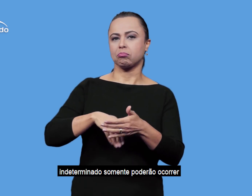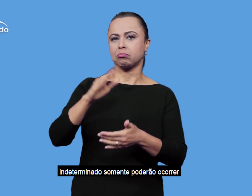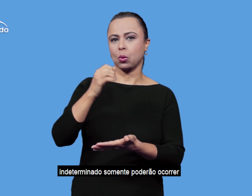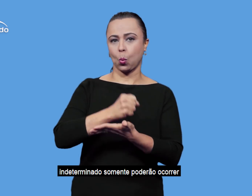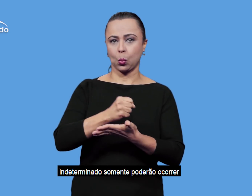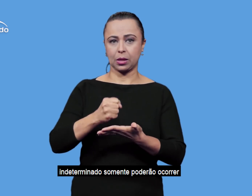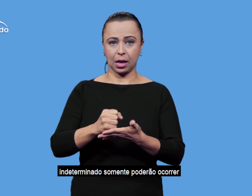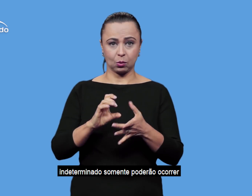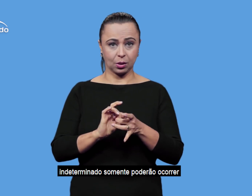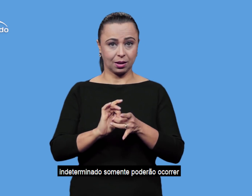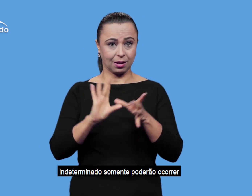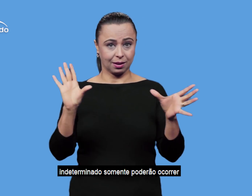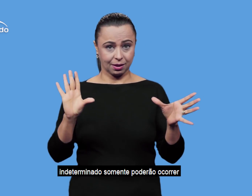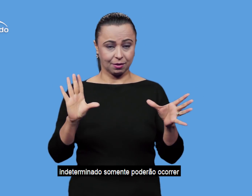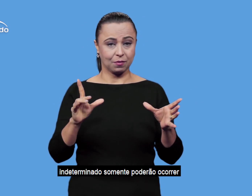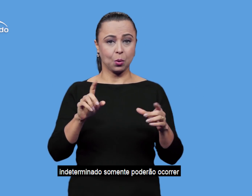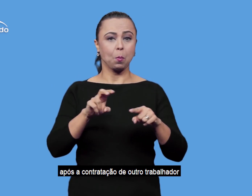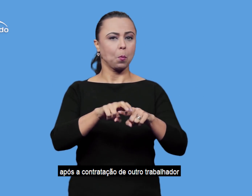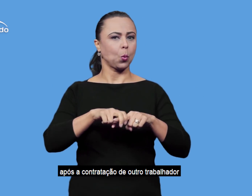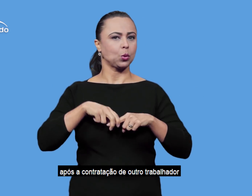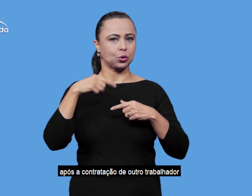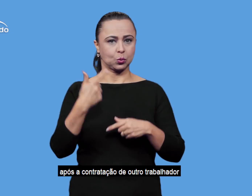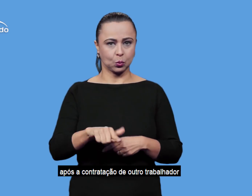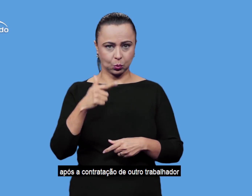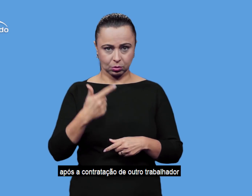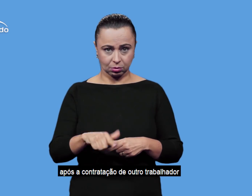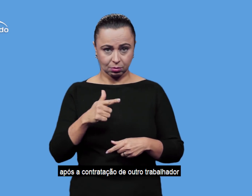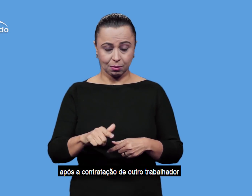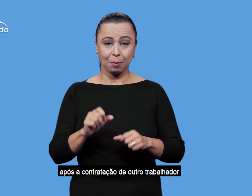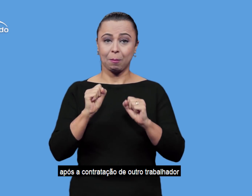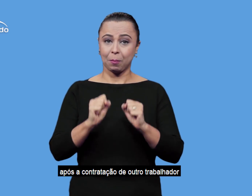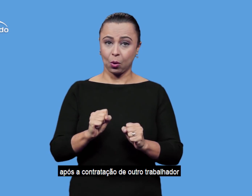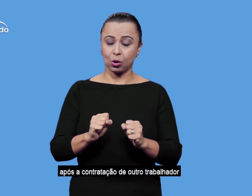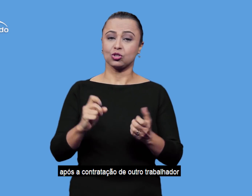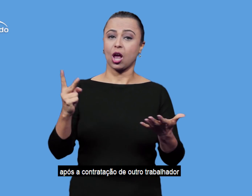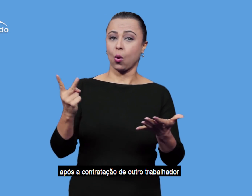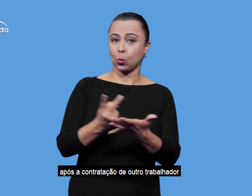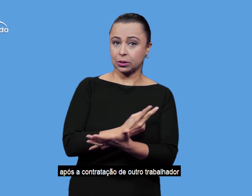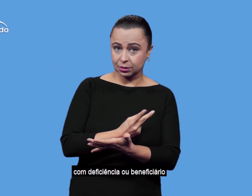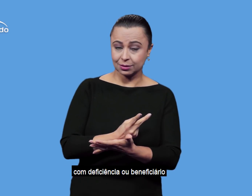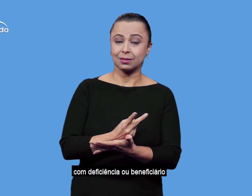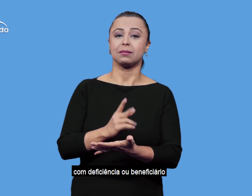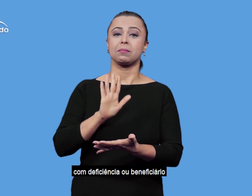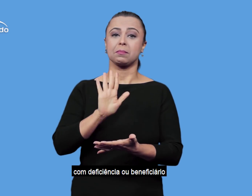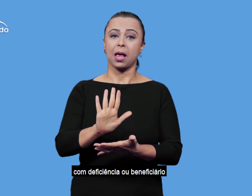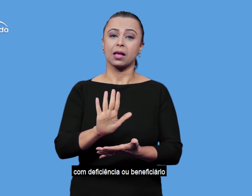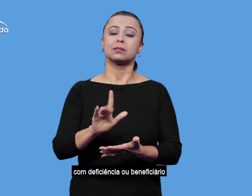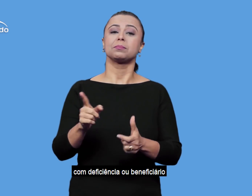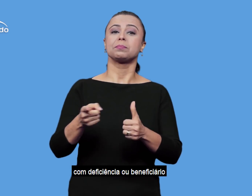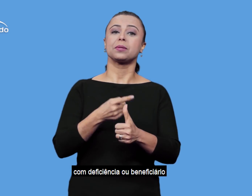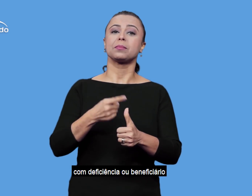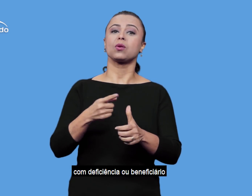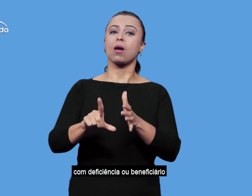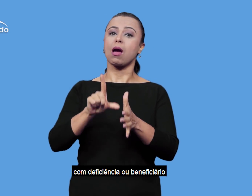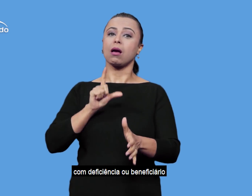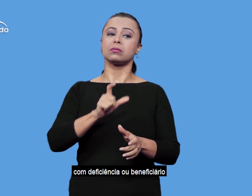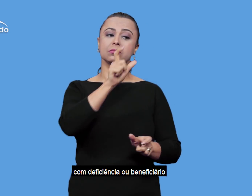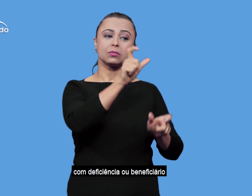somente poderão ocorrer após a contratação de outro trabalhador com deficiência ou beneficiário